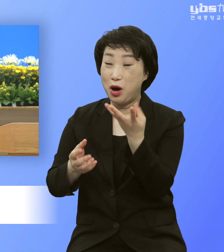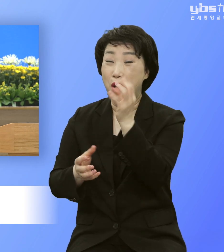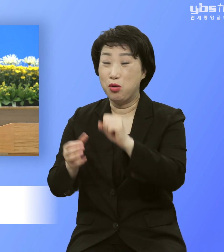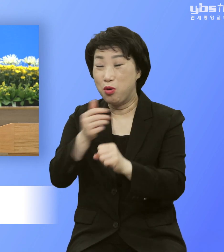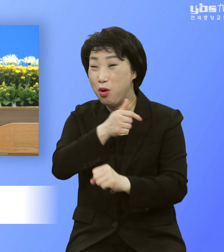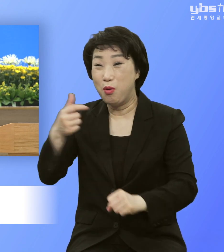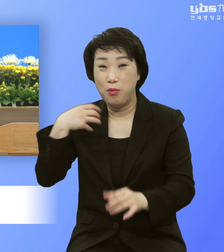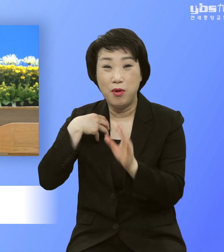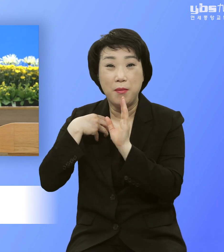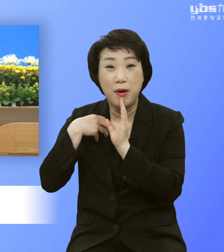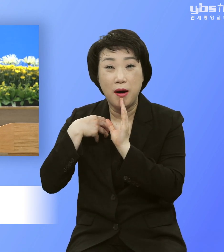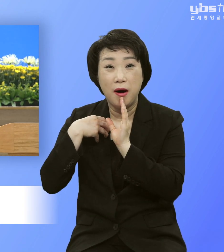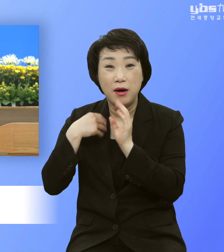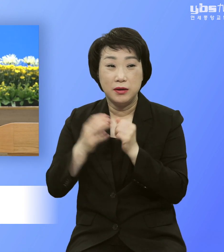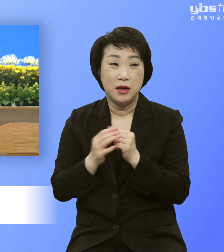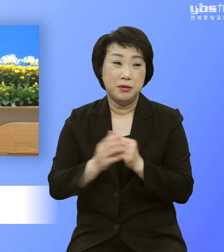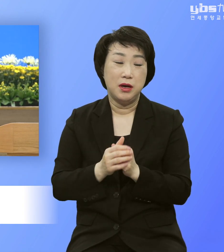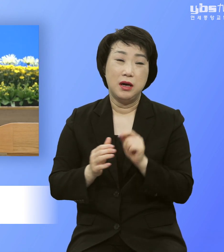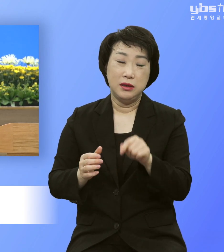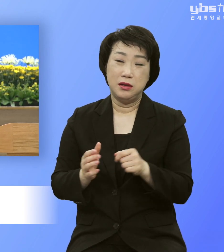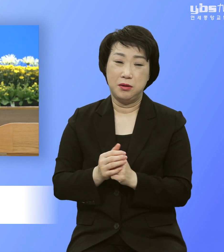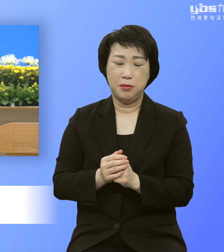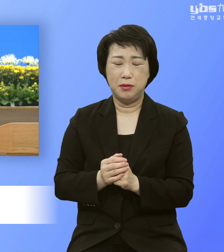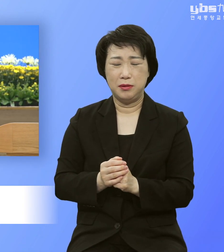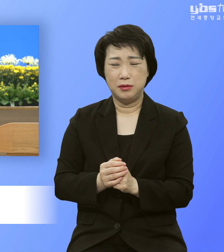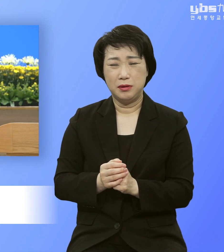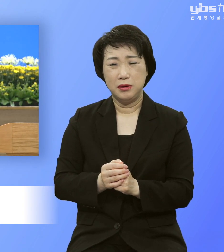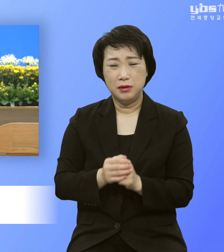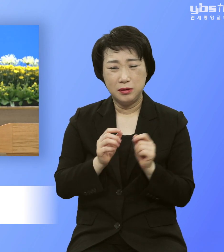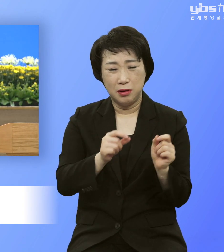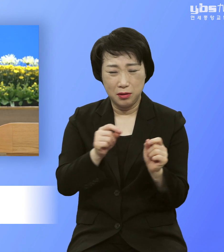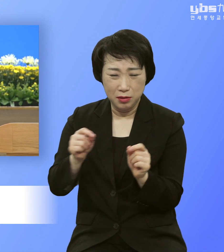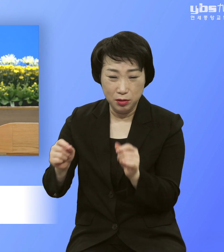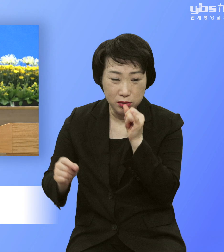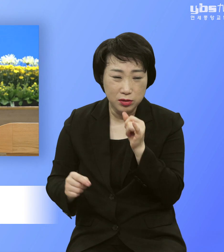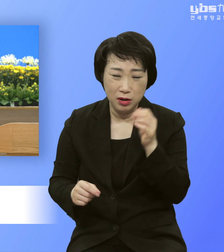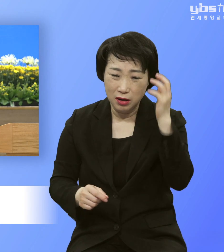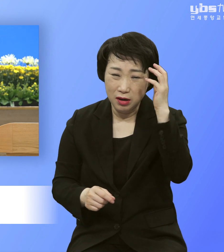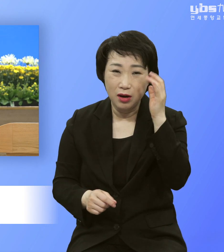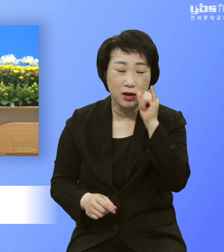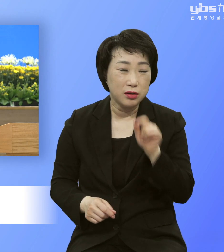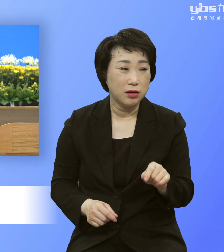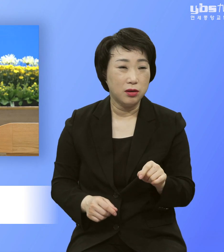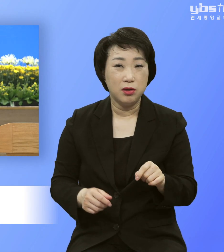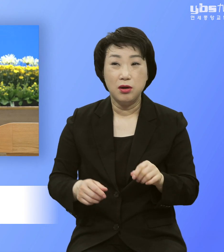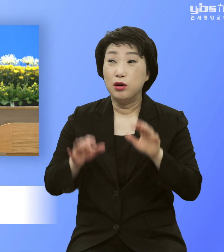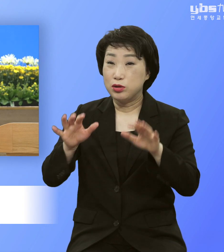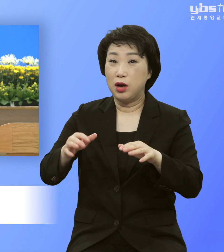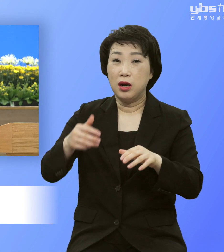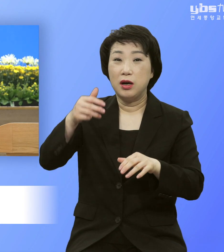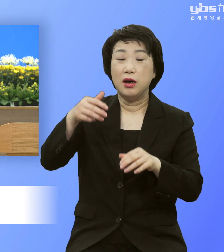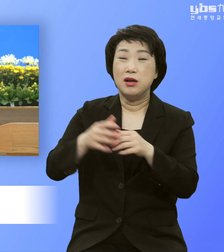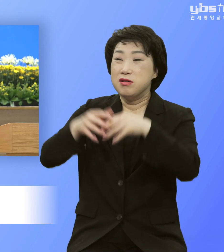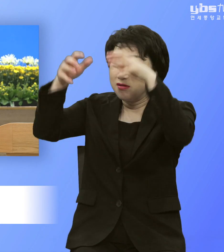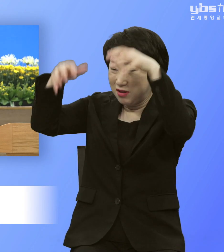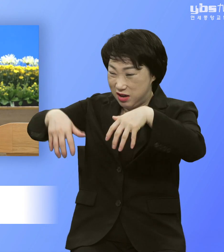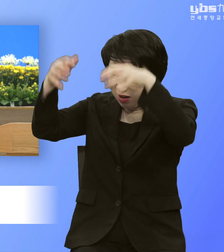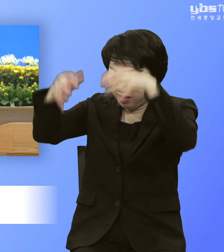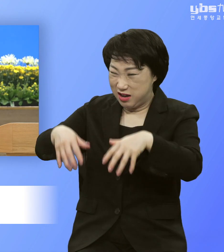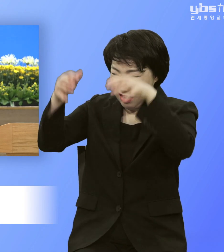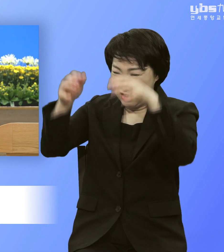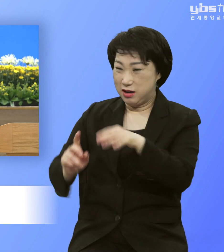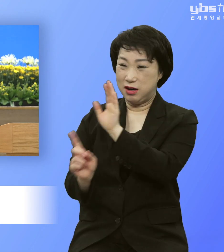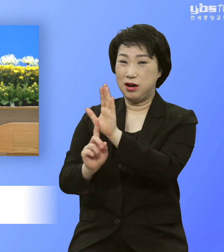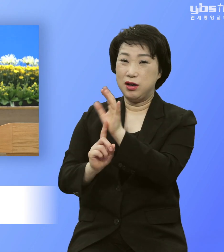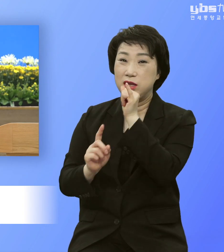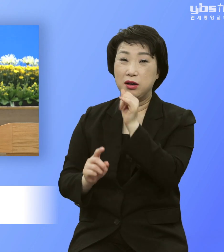그러니, 이 차일피일 안 얹어요. 장마는 지금 뚜껑을 안 덮으면 장마